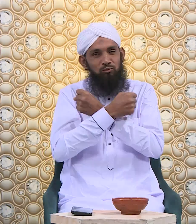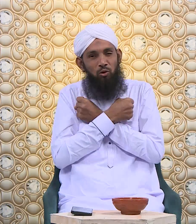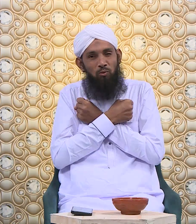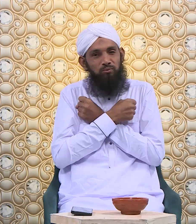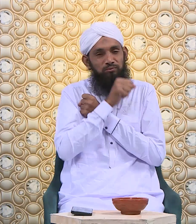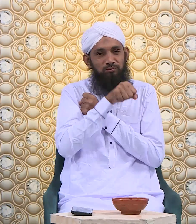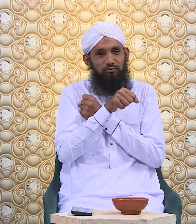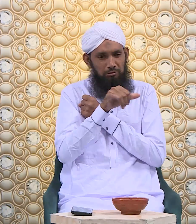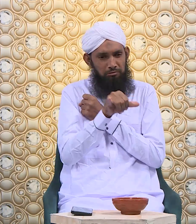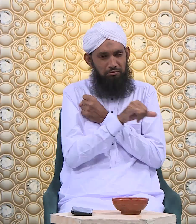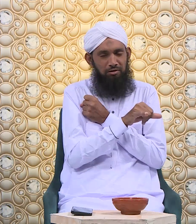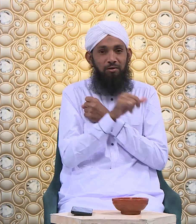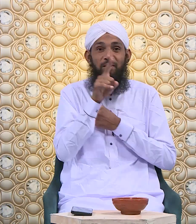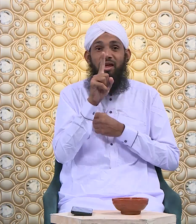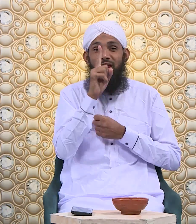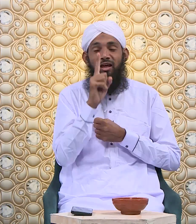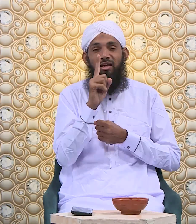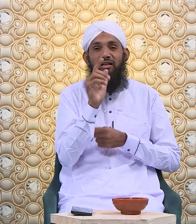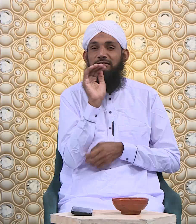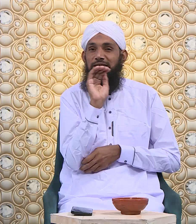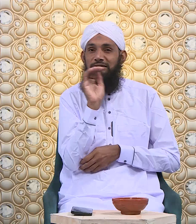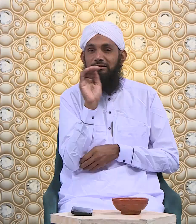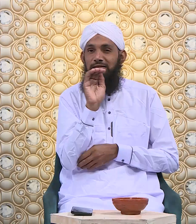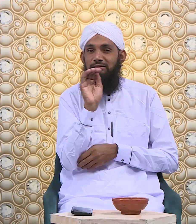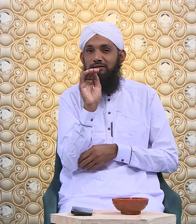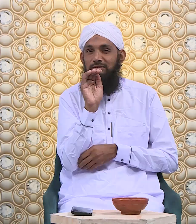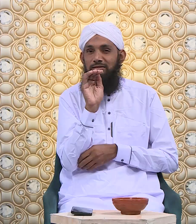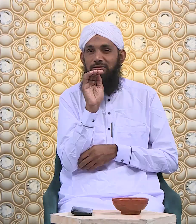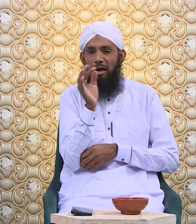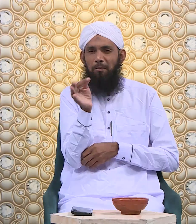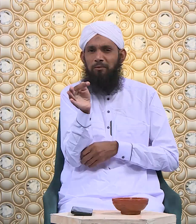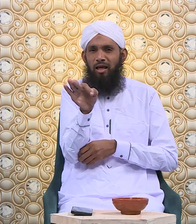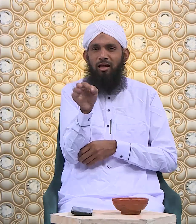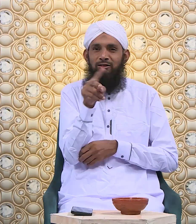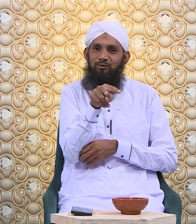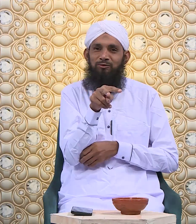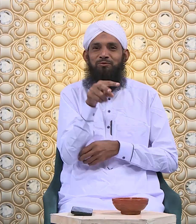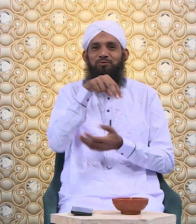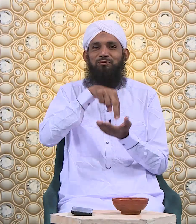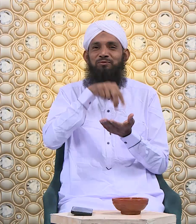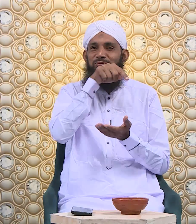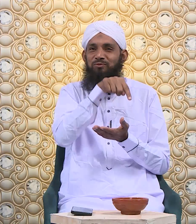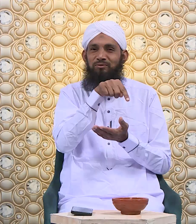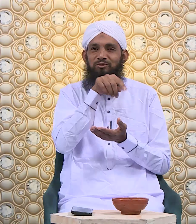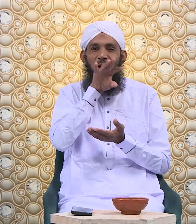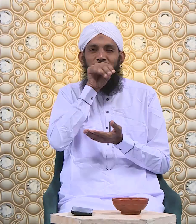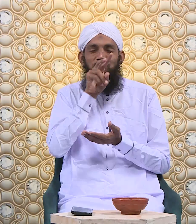پاس اپنی دم پر کھڑا ہے اور اس کے مو سے آگ کے شوعلے نکل رہے ہیں آپ صلی اللہ علیہ وآلہ وسلم